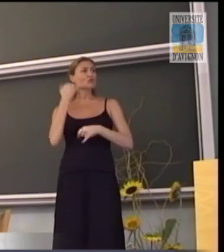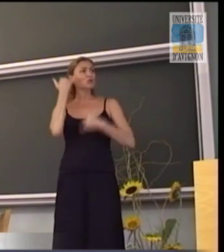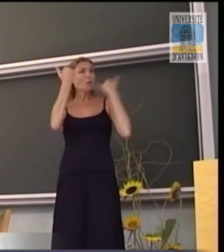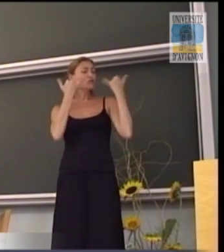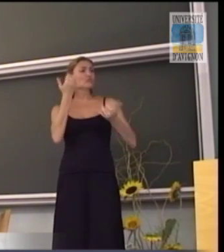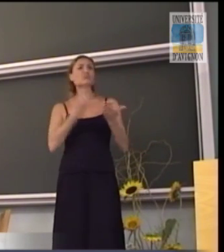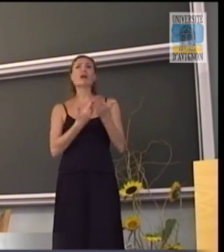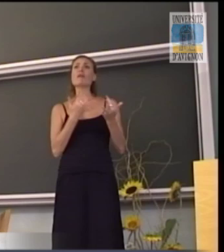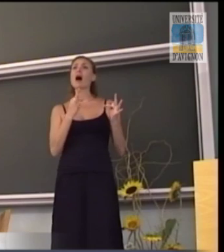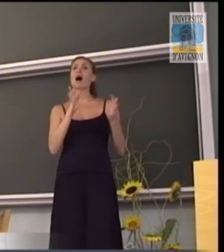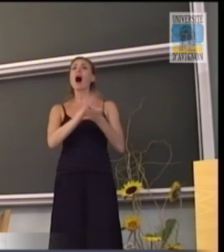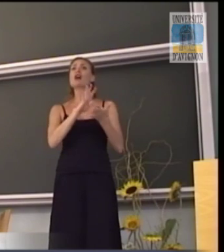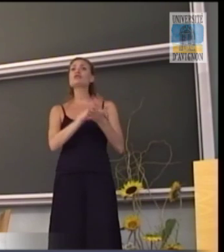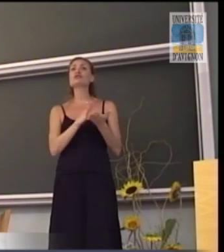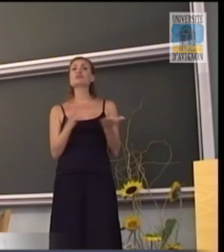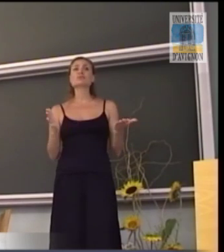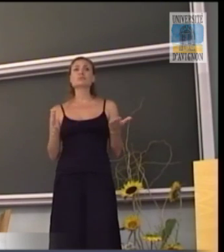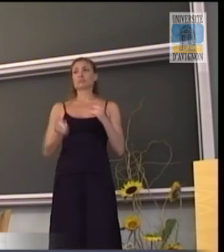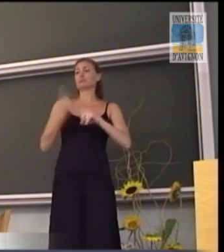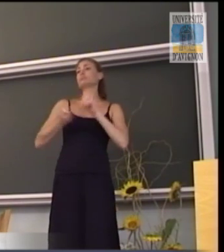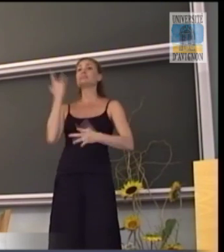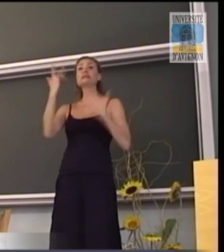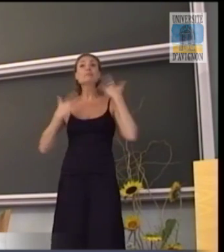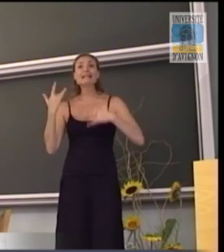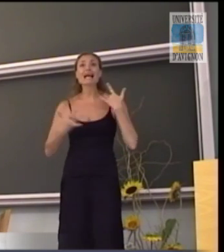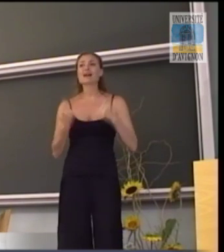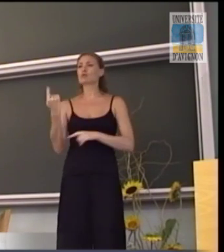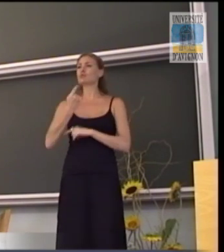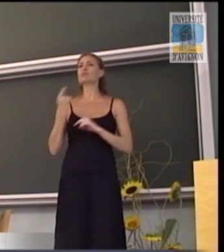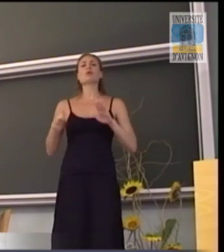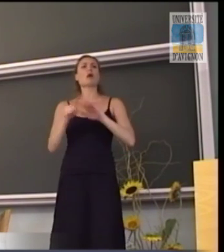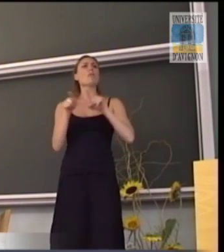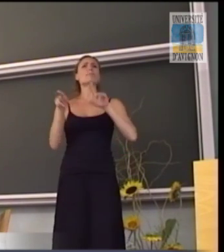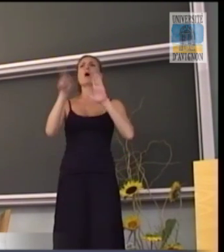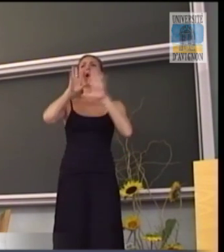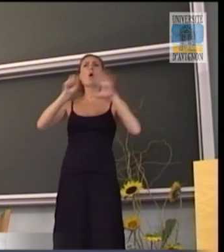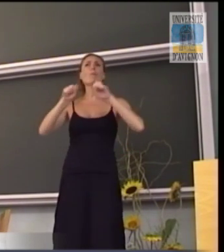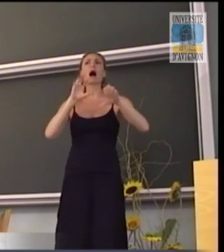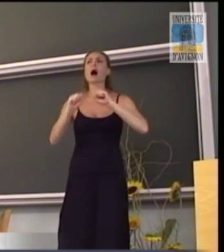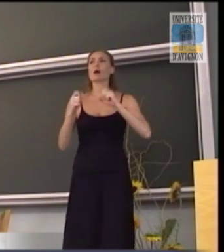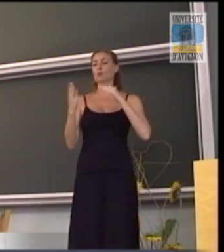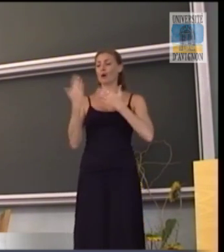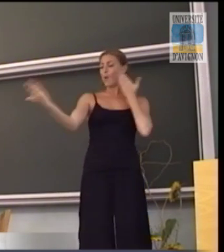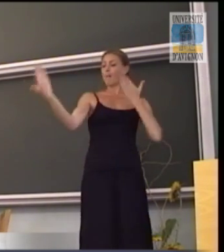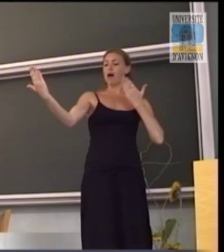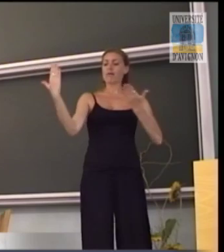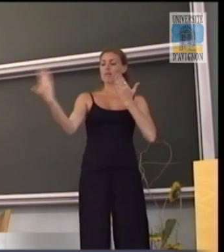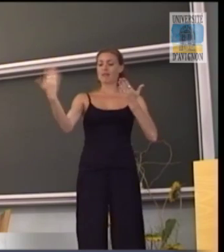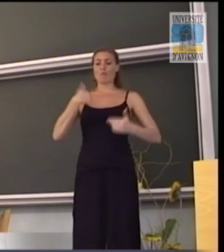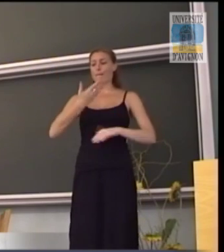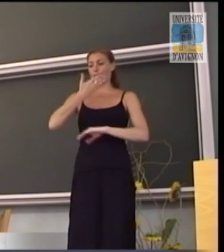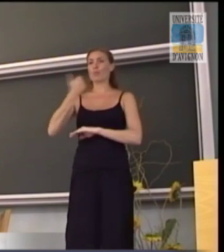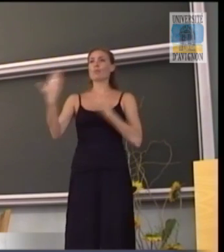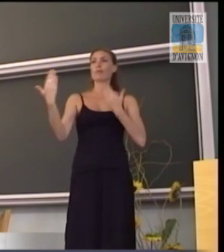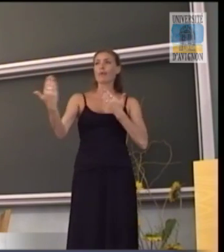spectacle, mais avoir toujours besoin de ce positionnement, de ce repère vis-à-vis de l'autre pour se sentir plus fort. Ou en tout